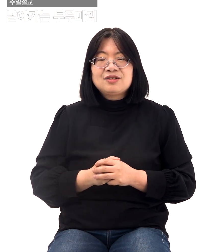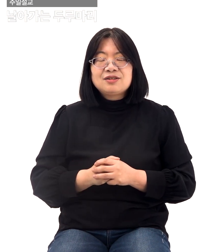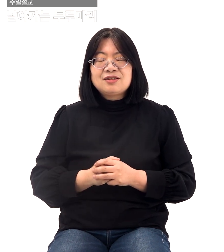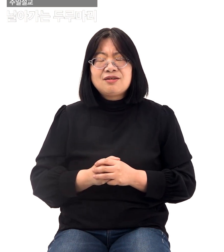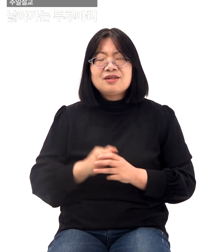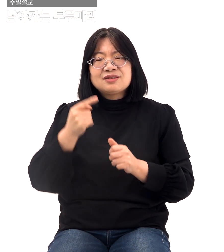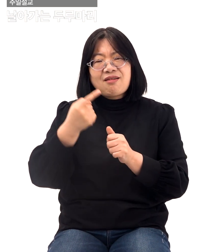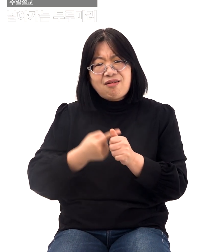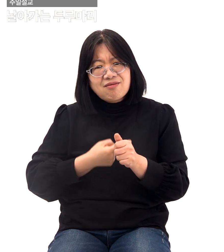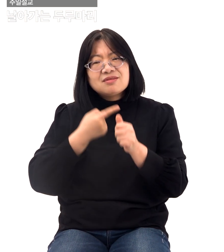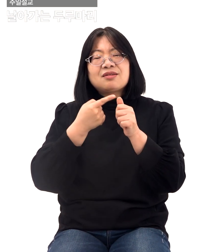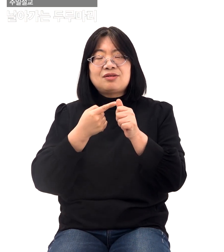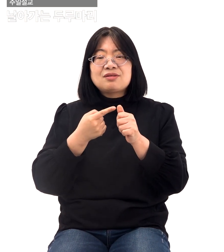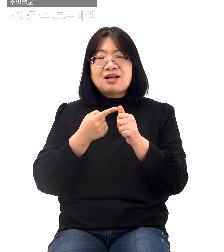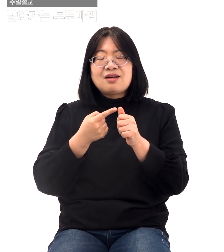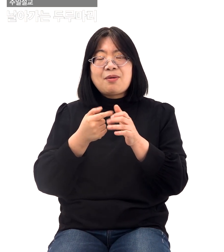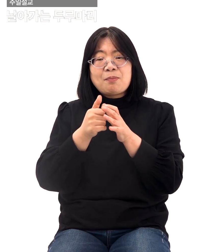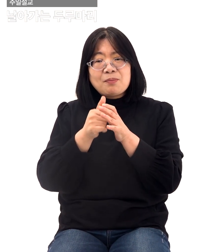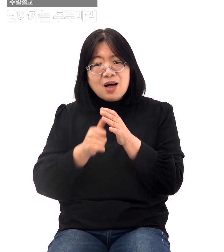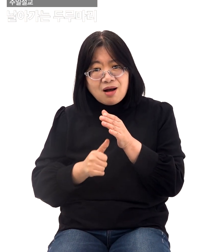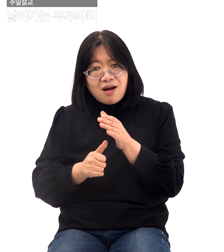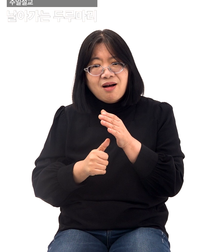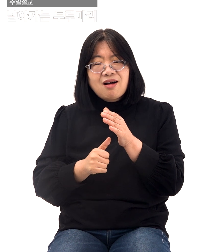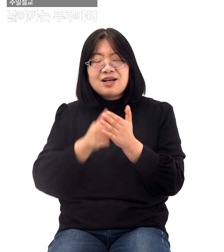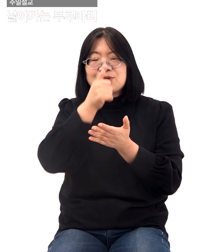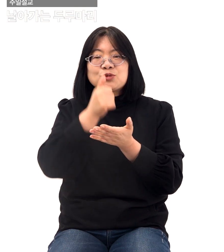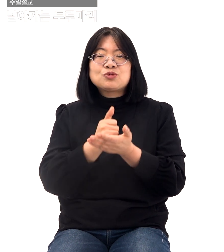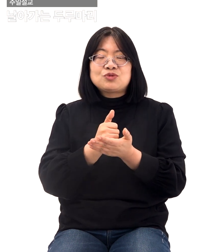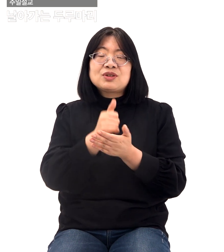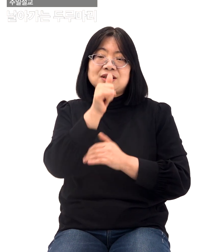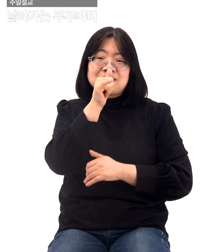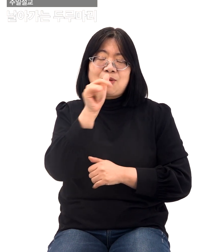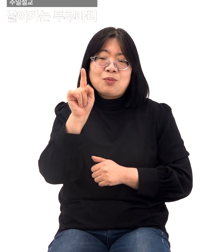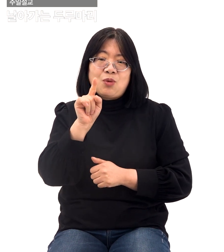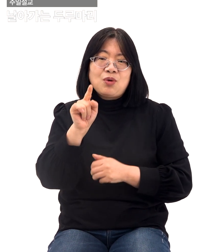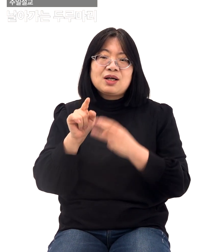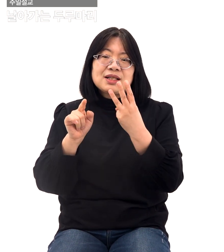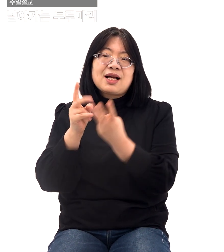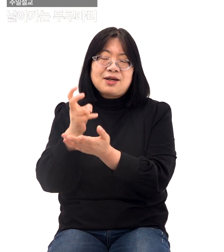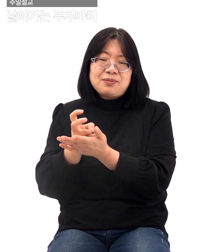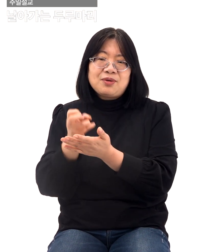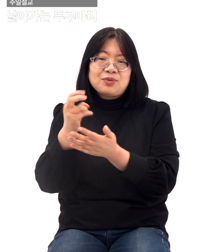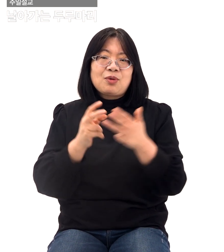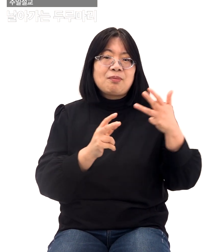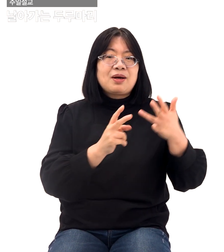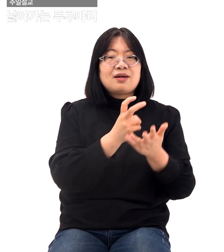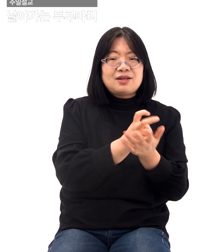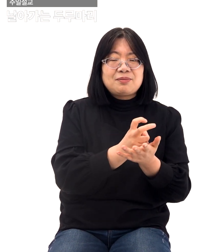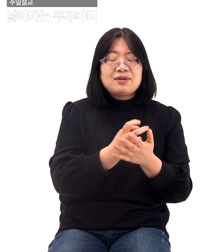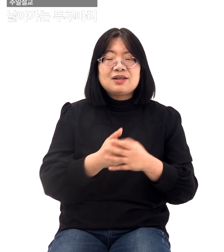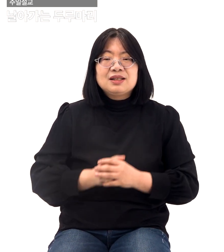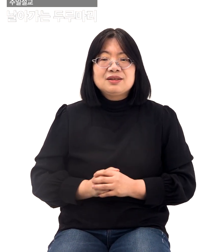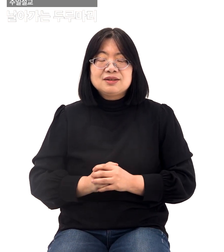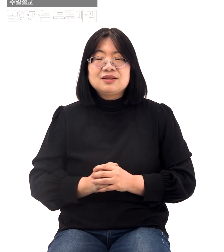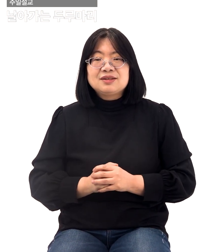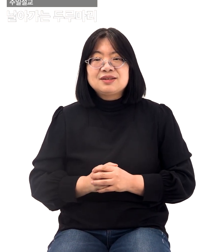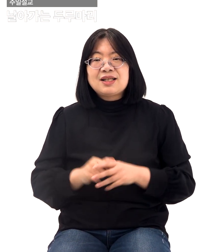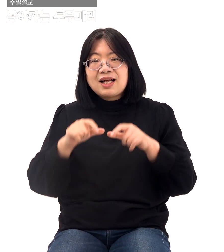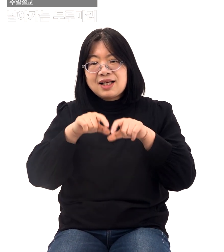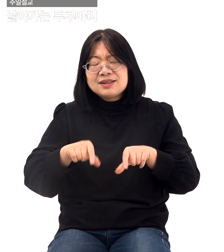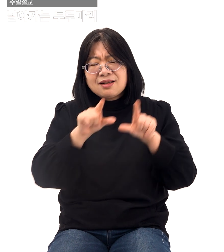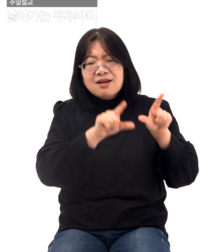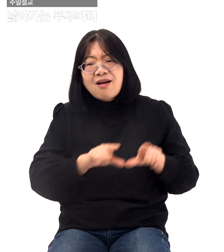알게 모르게 빠지는 범죄가 3계명이고 8계명입니다. 이건